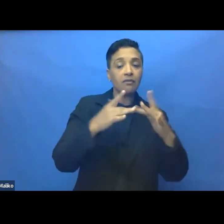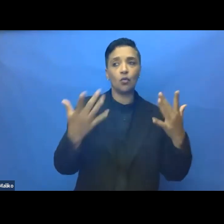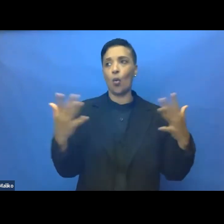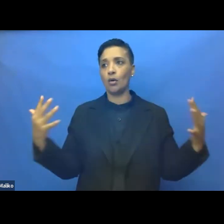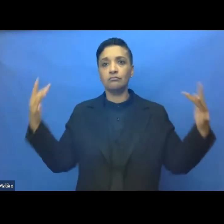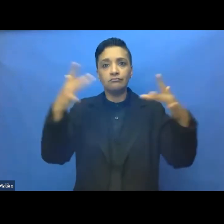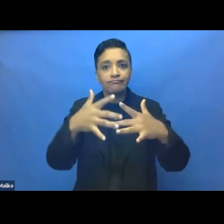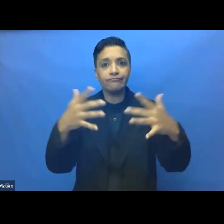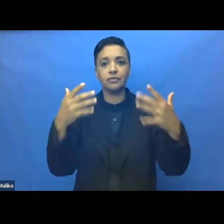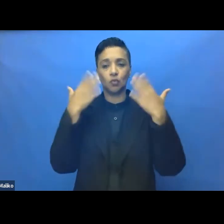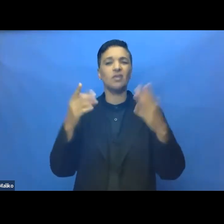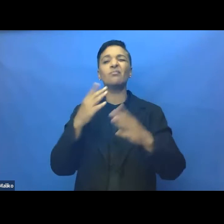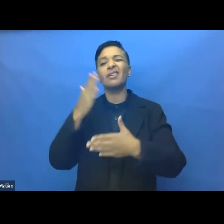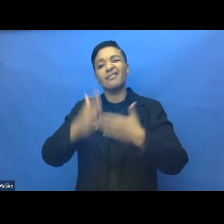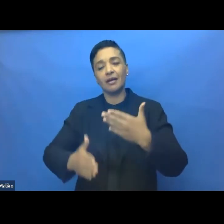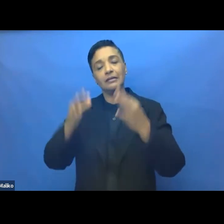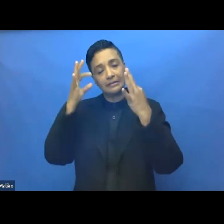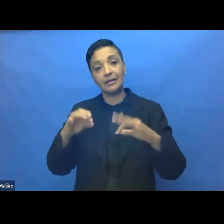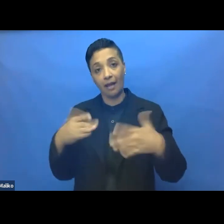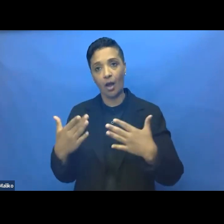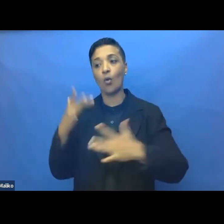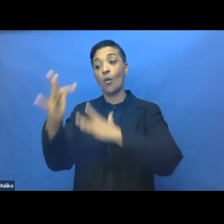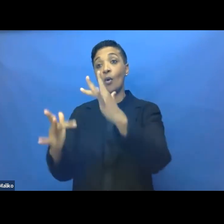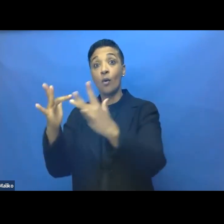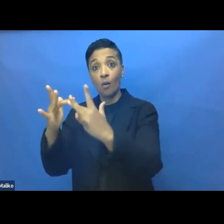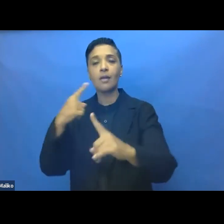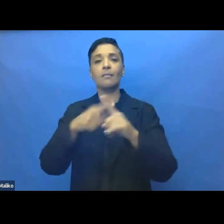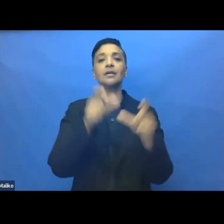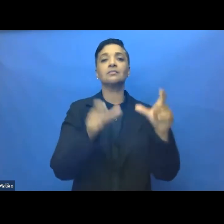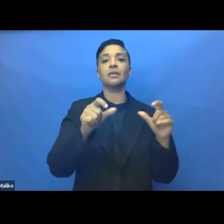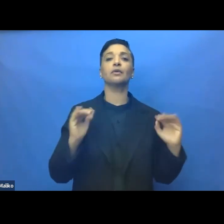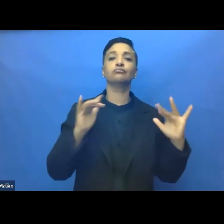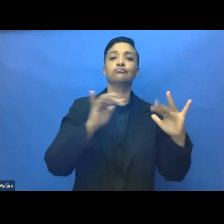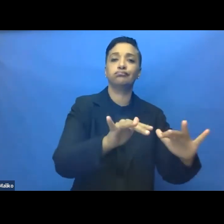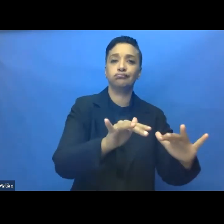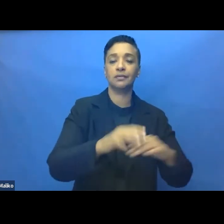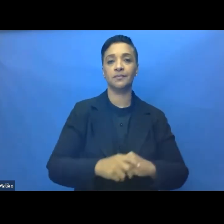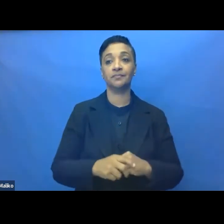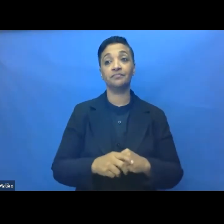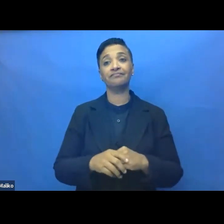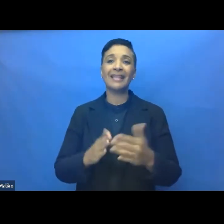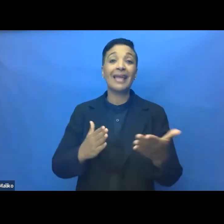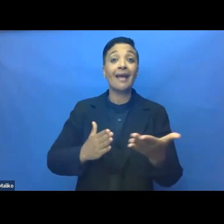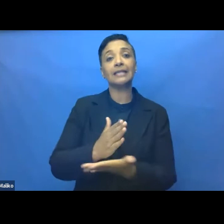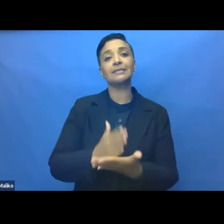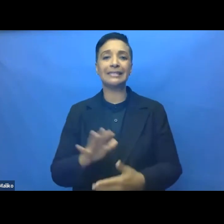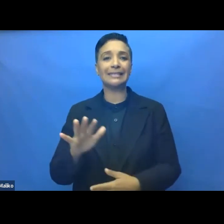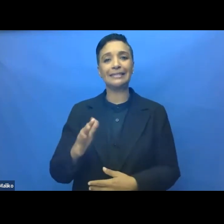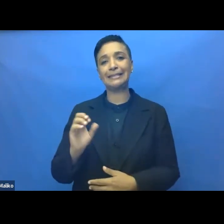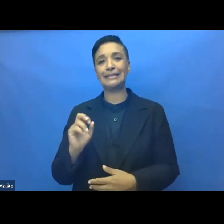Juste avant l'événement, il n'était pas sûr si ce serait un